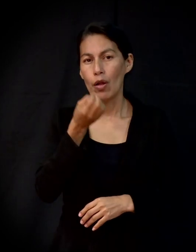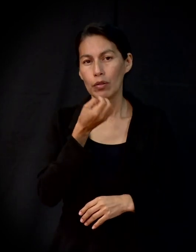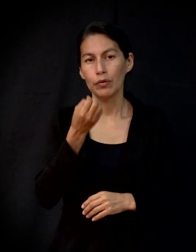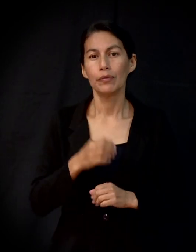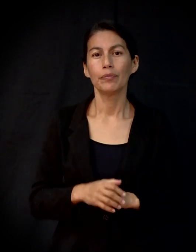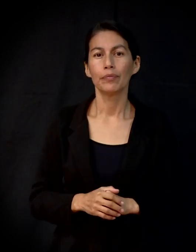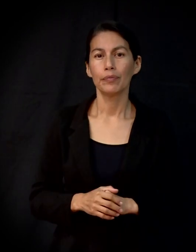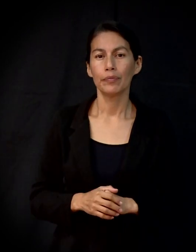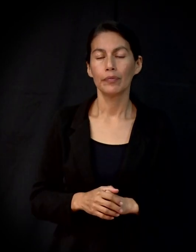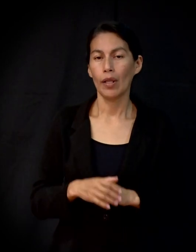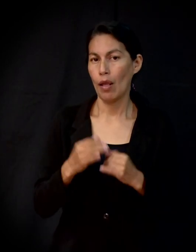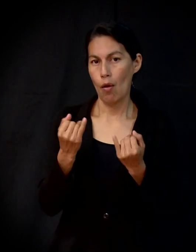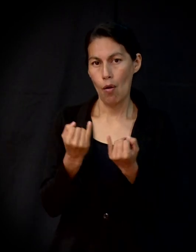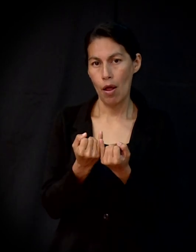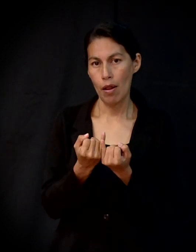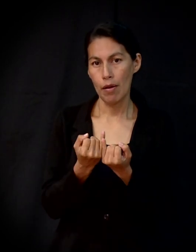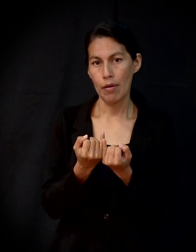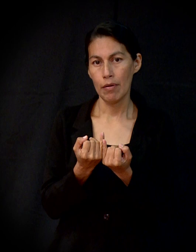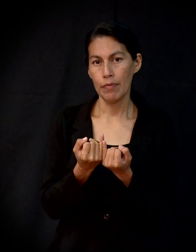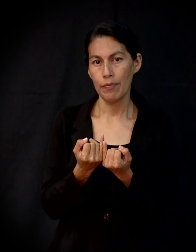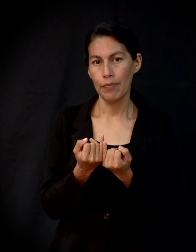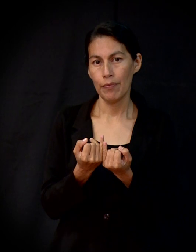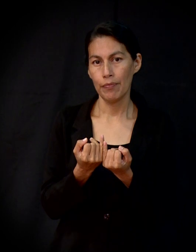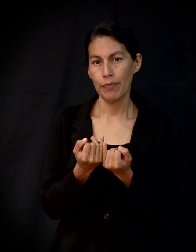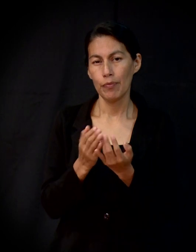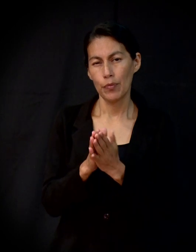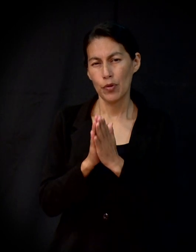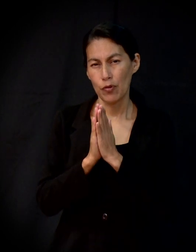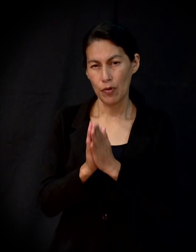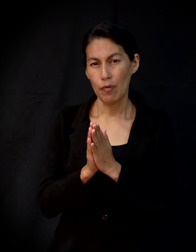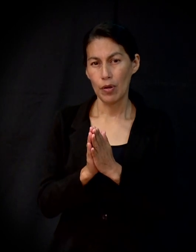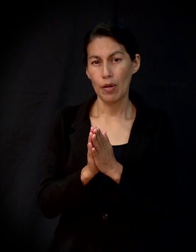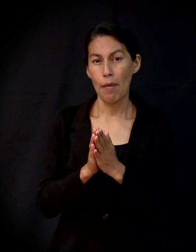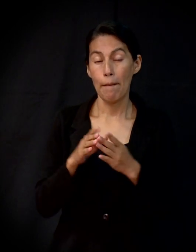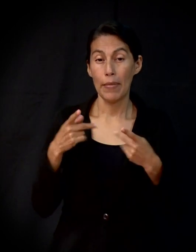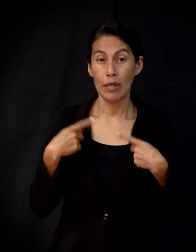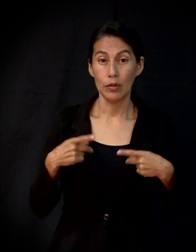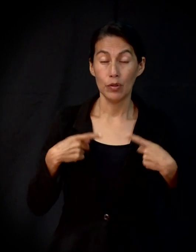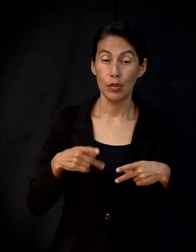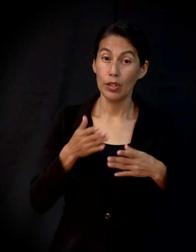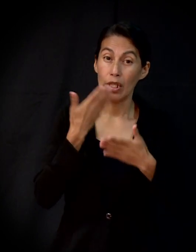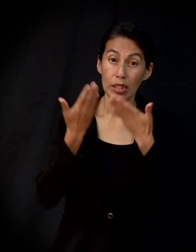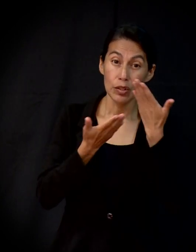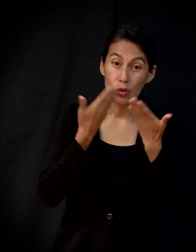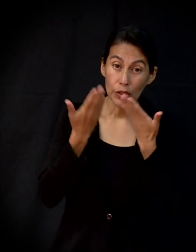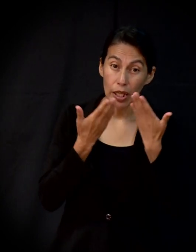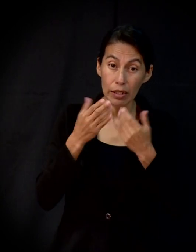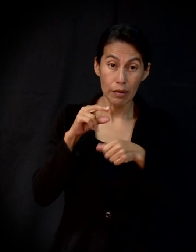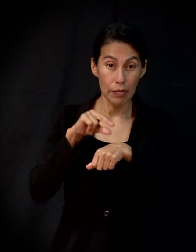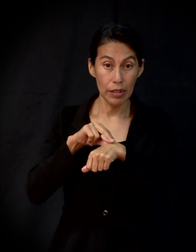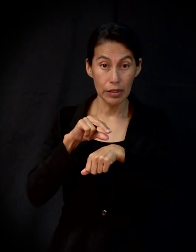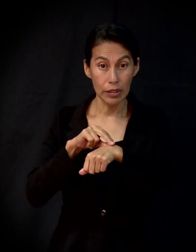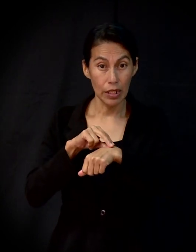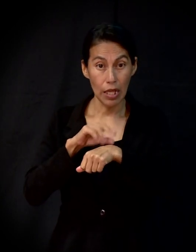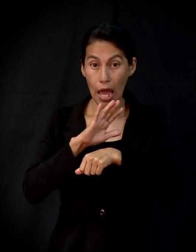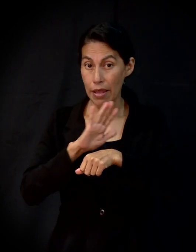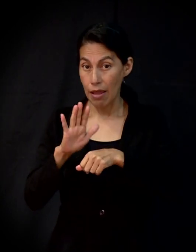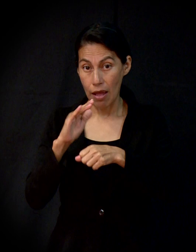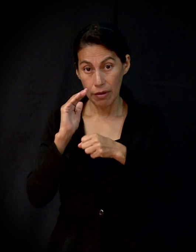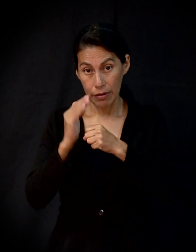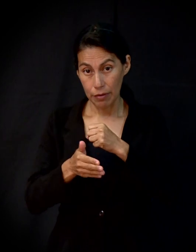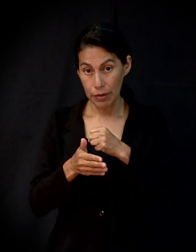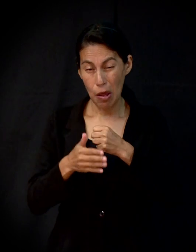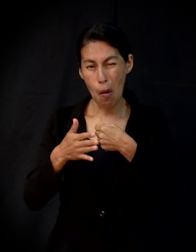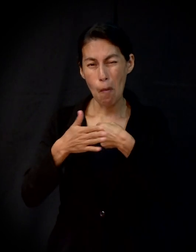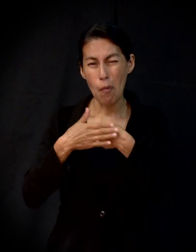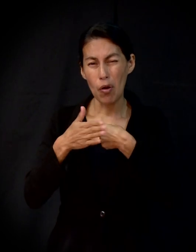nuestras oraciones. También no nos olvidemos de orar por los estudiantes egresados de medicina, que van